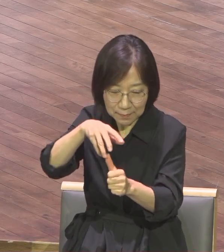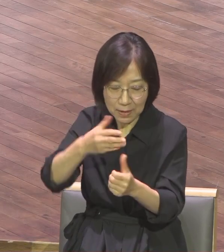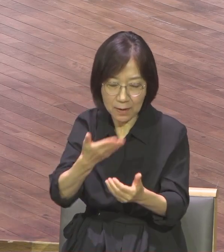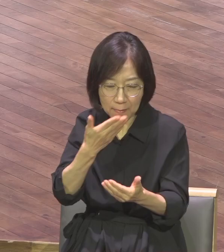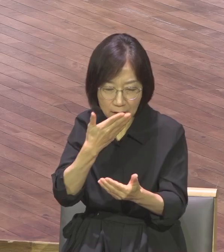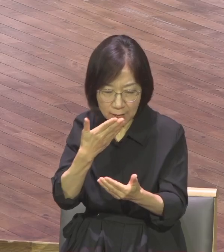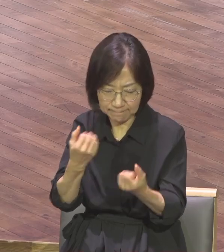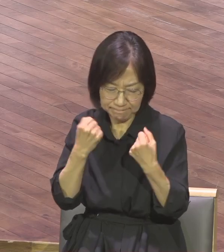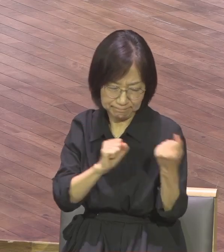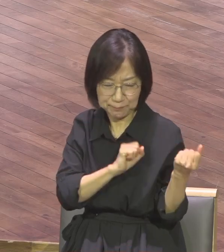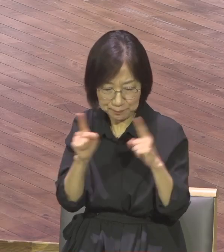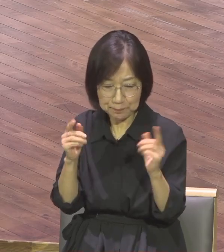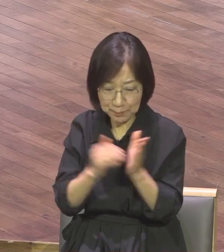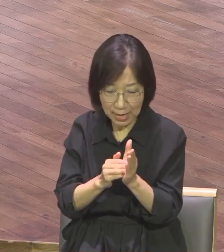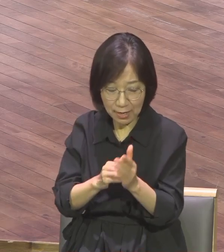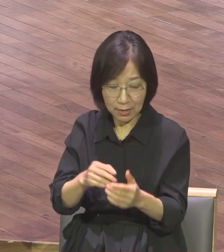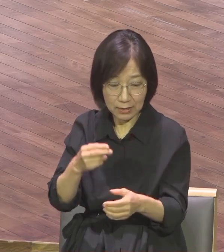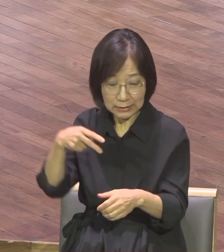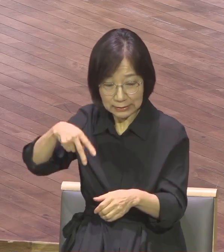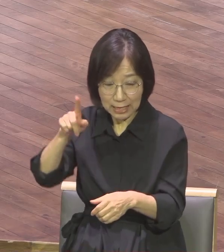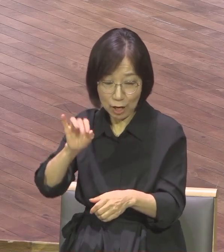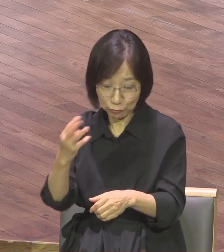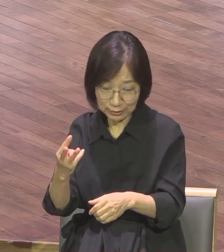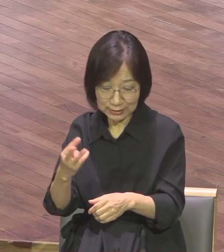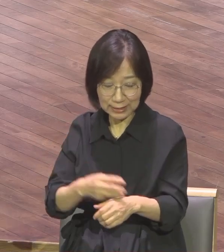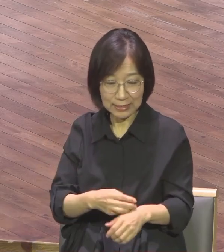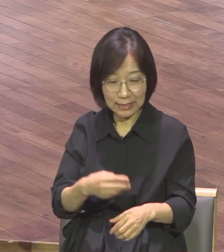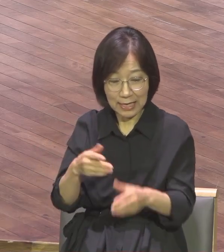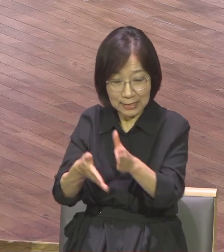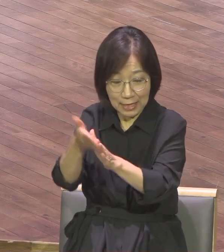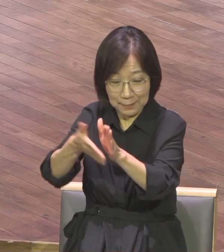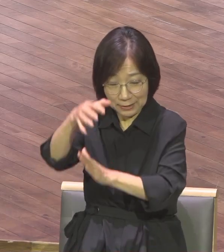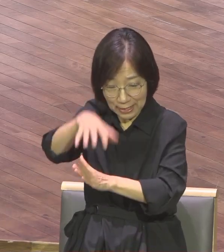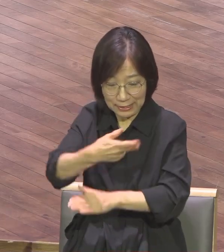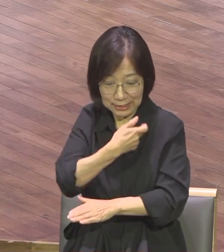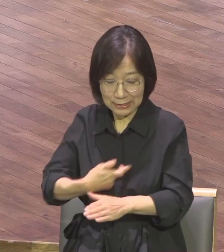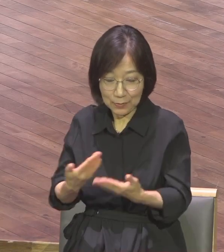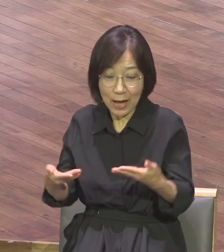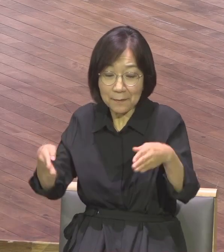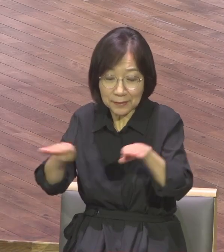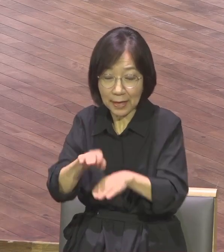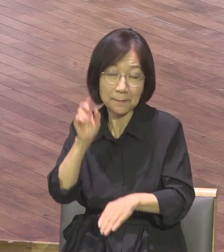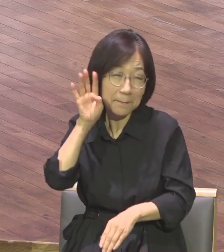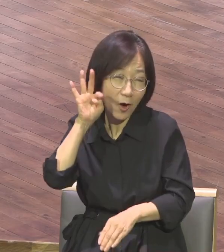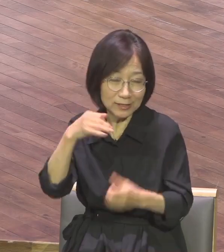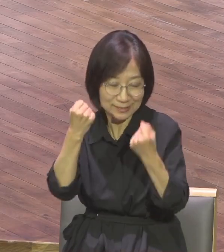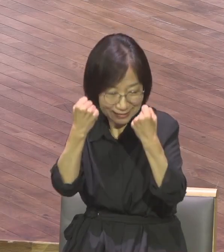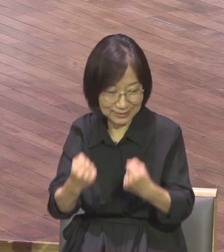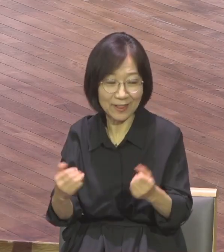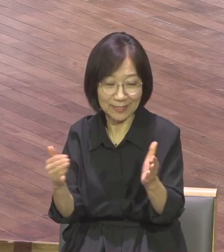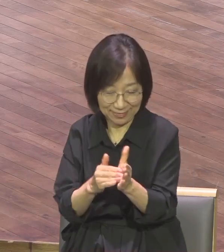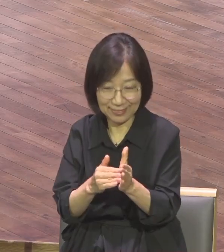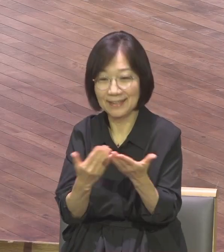사울이 다메섹에 있는 제자들과 함께 며칠 있을세. 아멘.